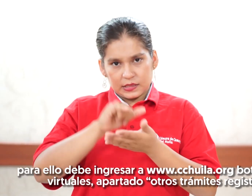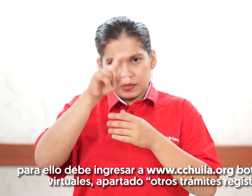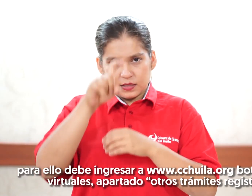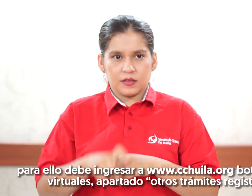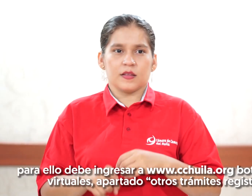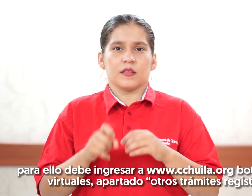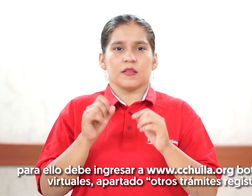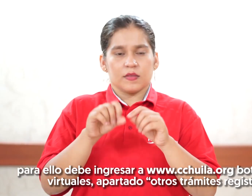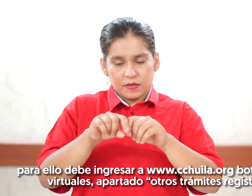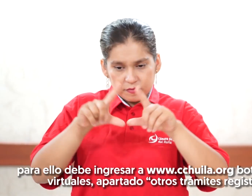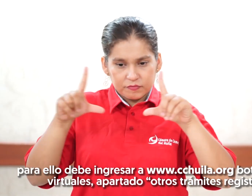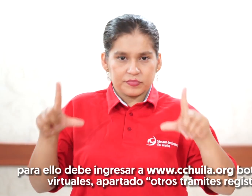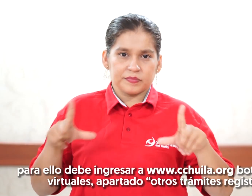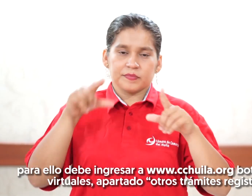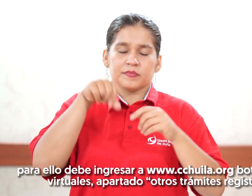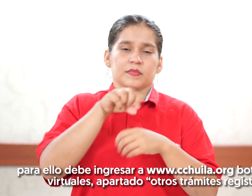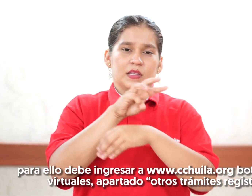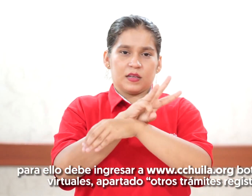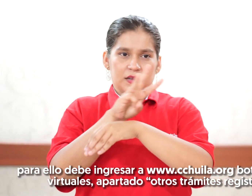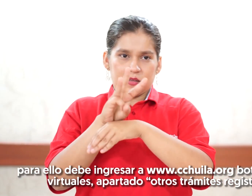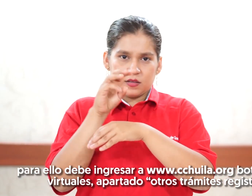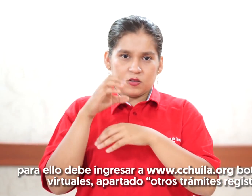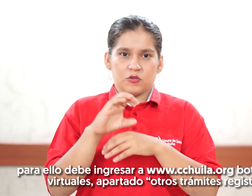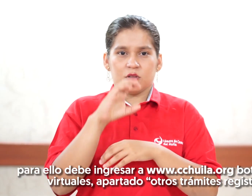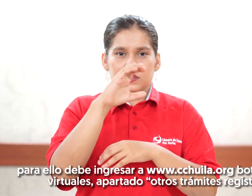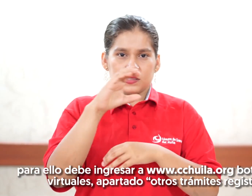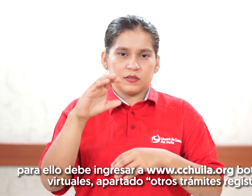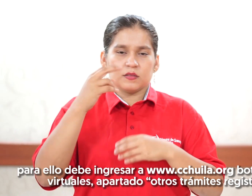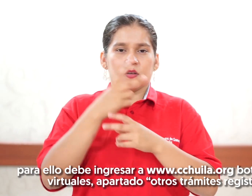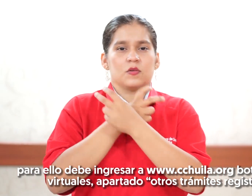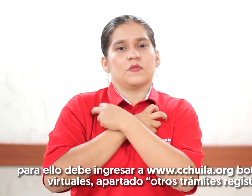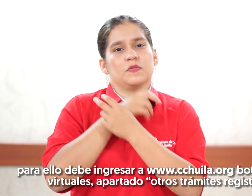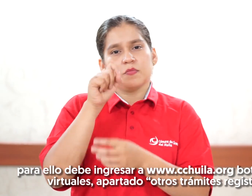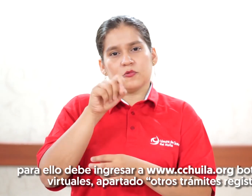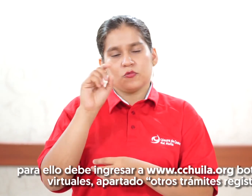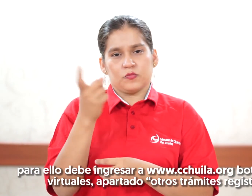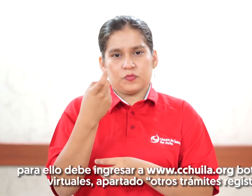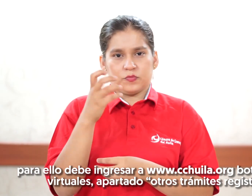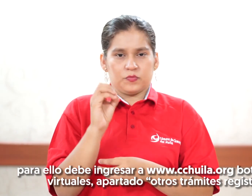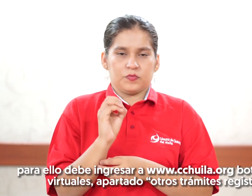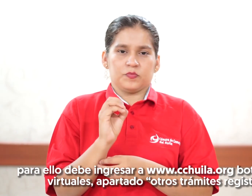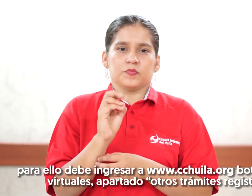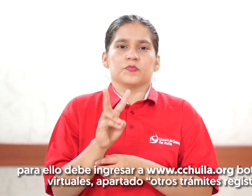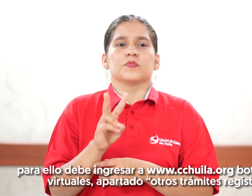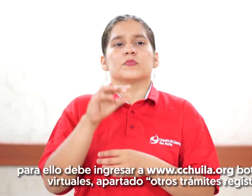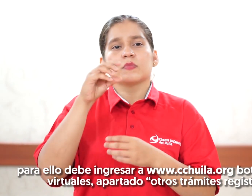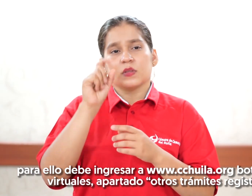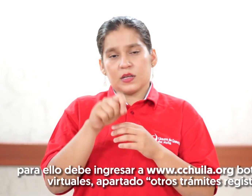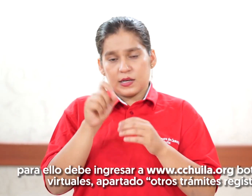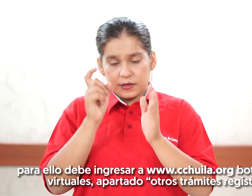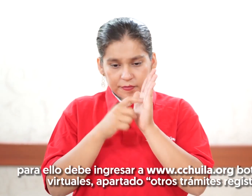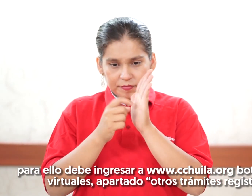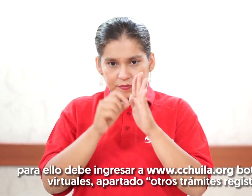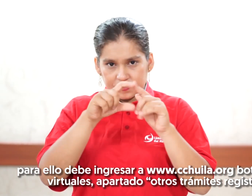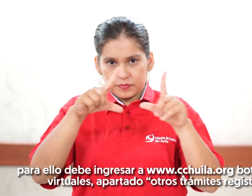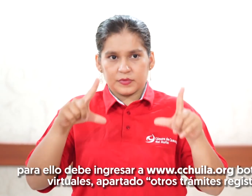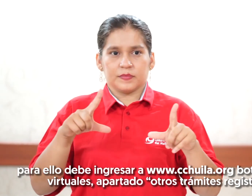móvil. Para ello debe ingresar a www.cswila.org, botón Trámites Virtuales, apartado